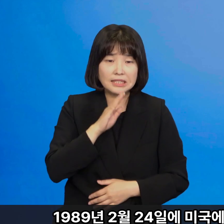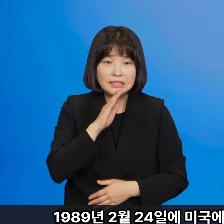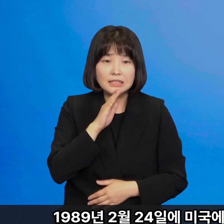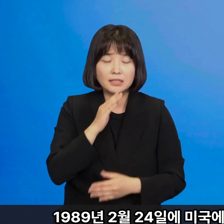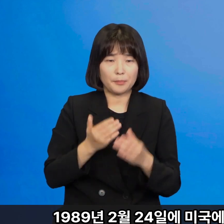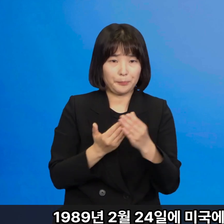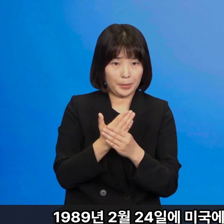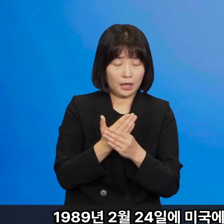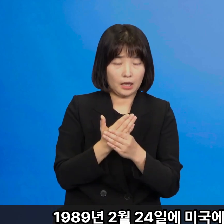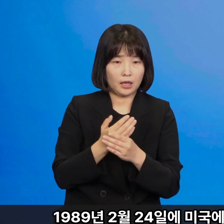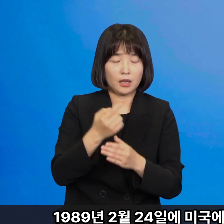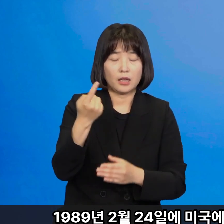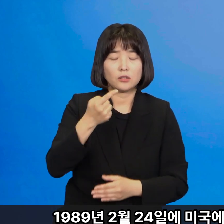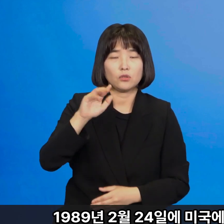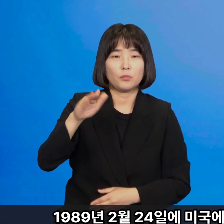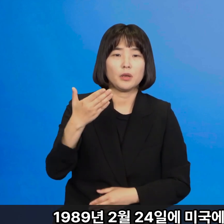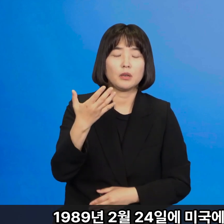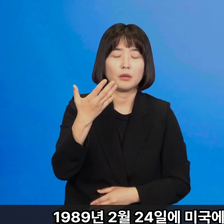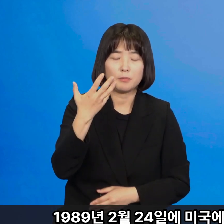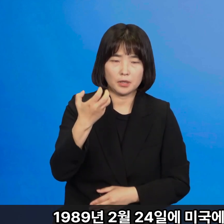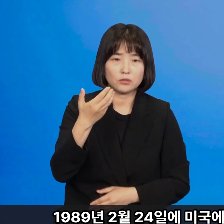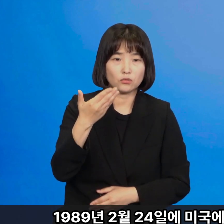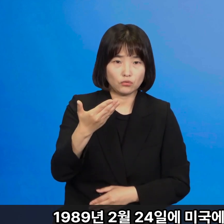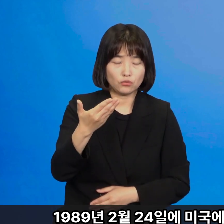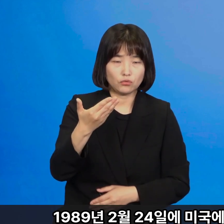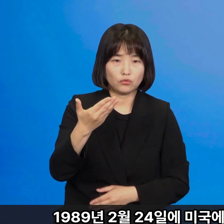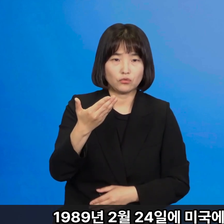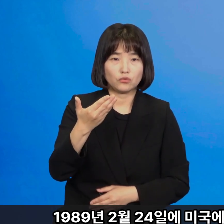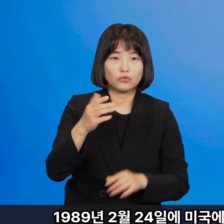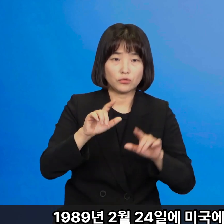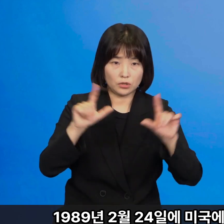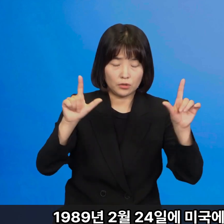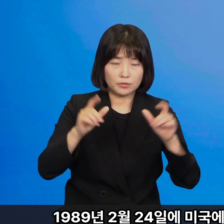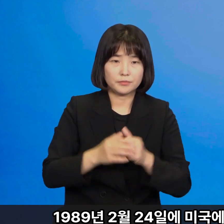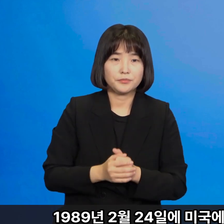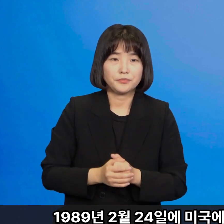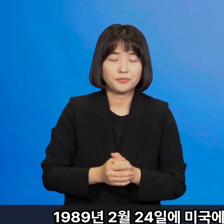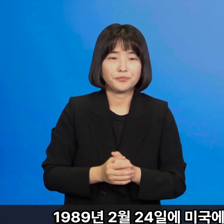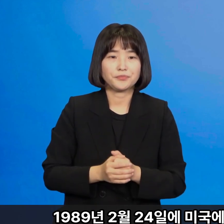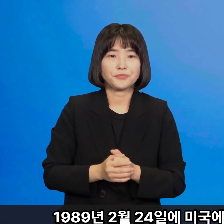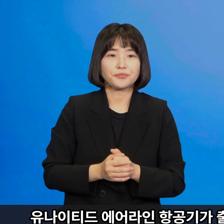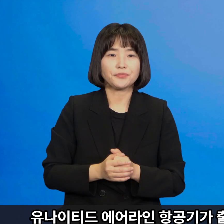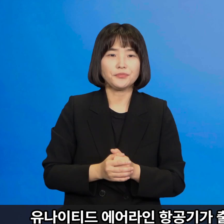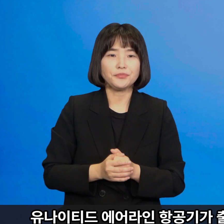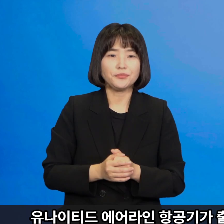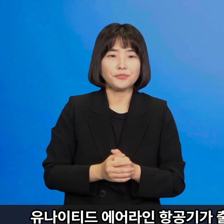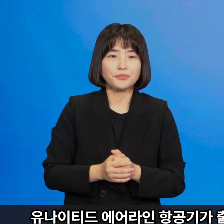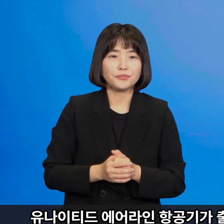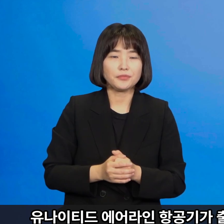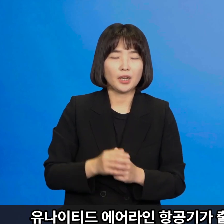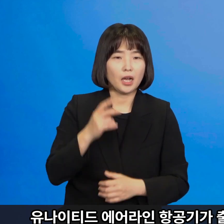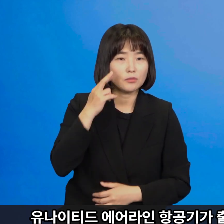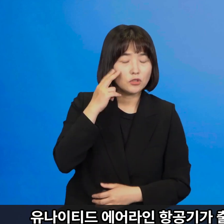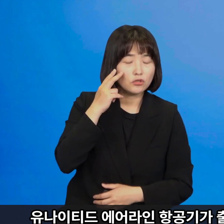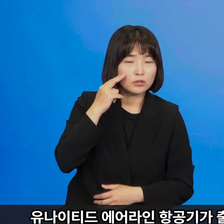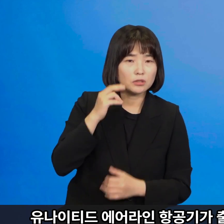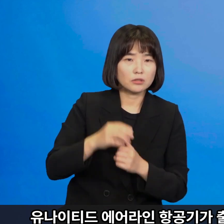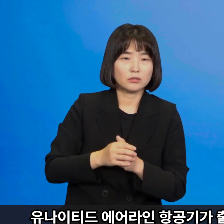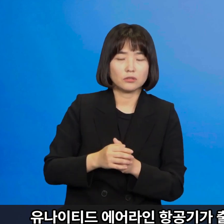있어요. 1989년 2월 24일에 미국에서 하와이에서 뉴질랜드로 가는 유나이티드 에어라인